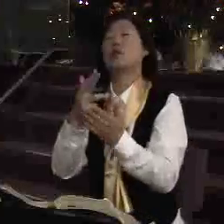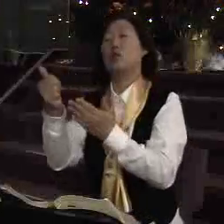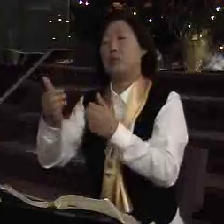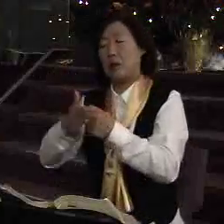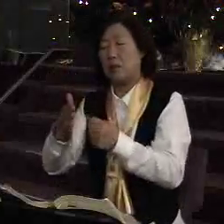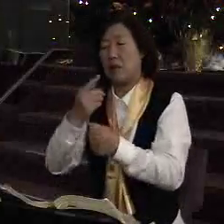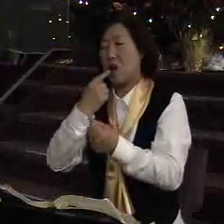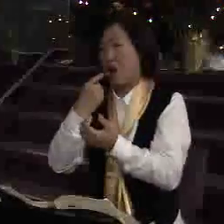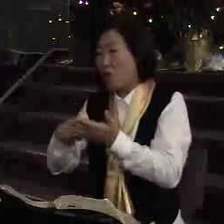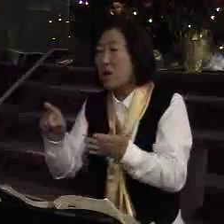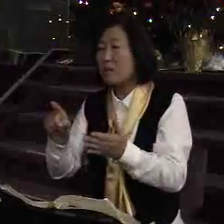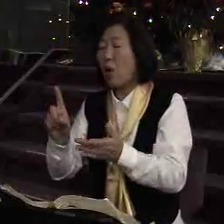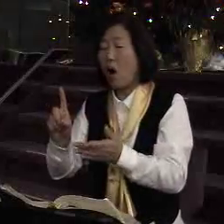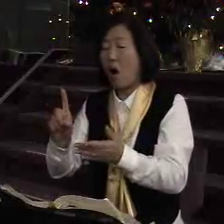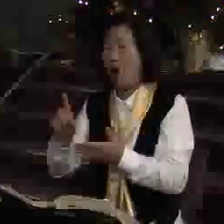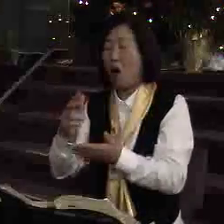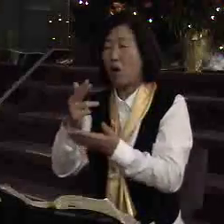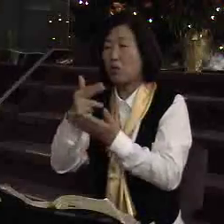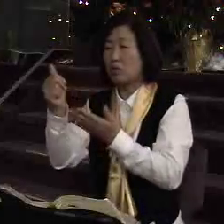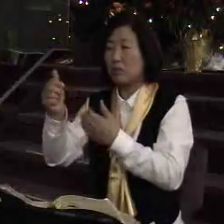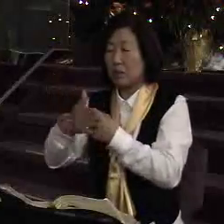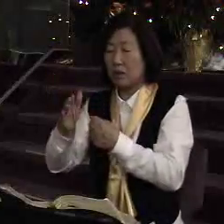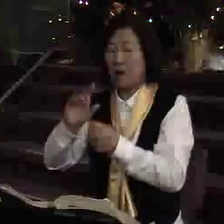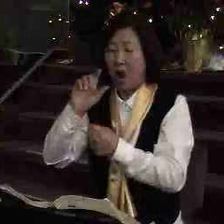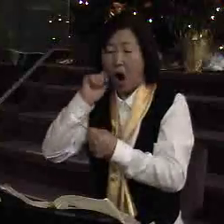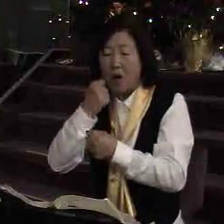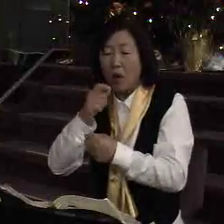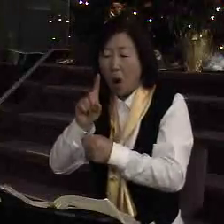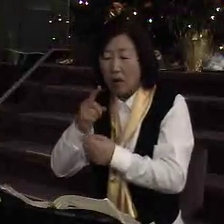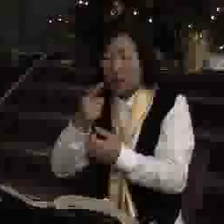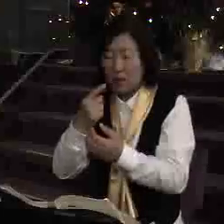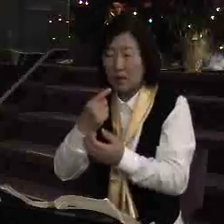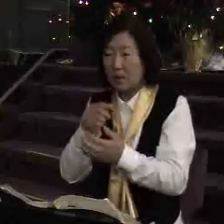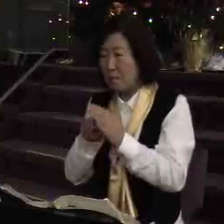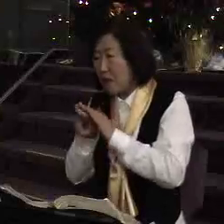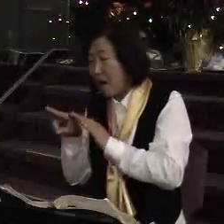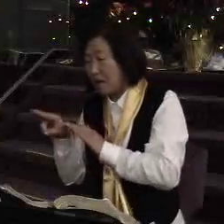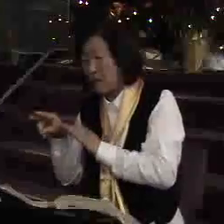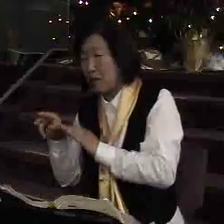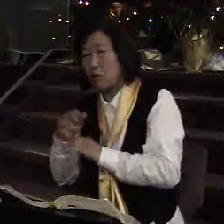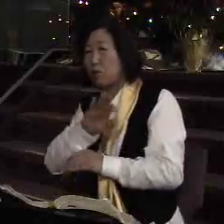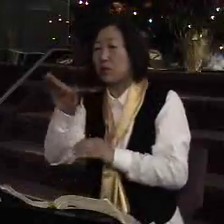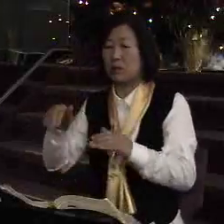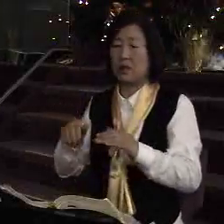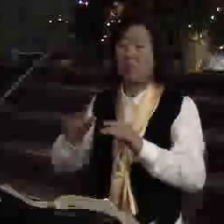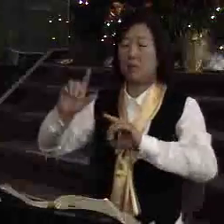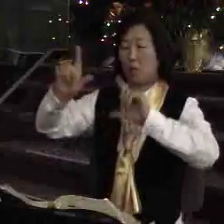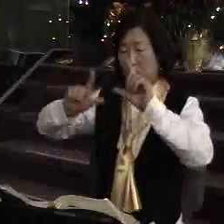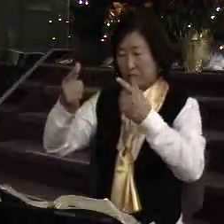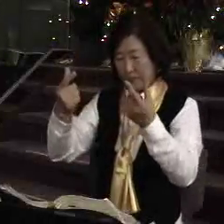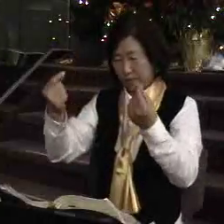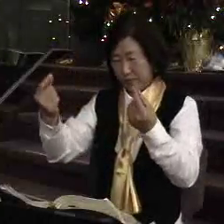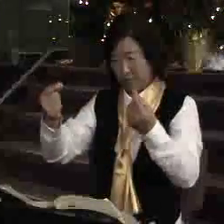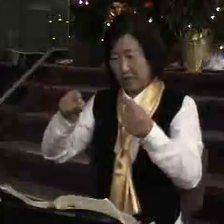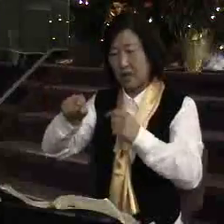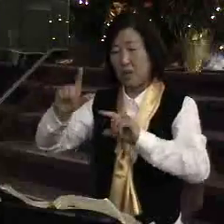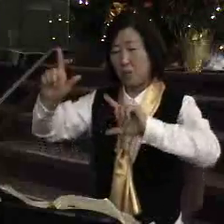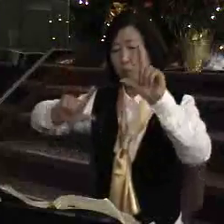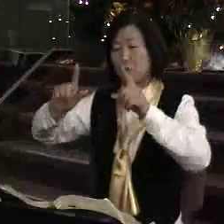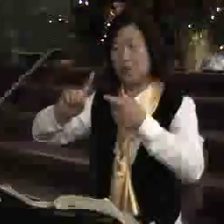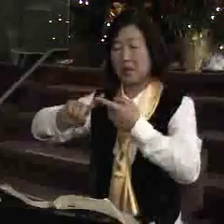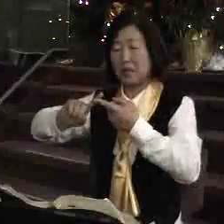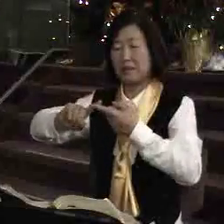때문에 어려운 일을 어떻게 해서든지 피하고 마는 우리들의 모순된 모습. 이런